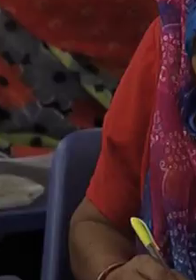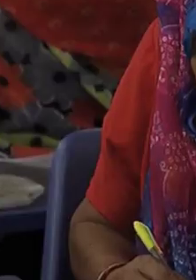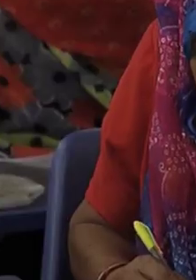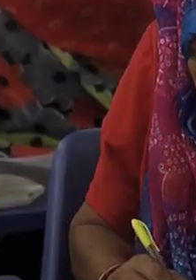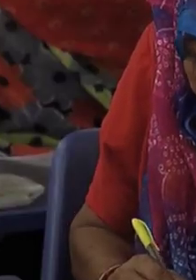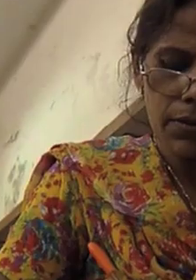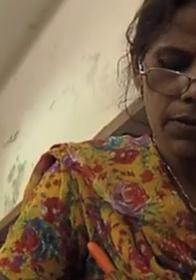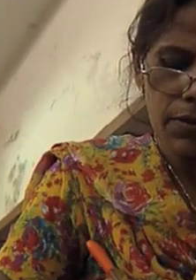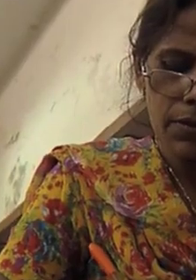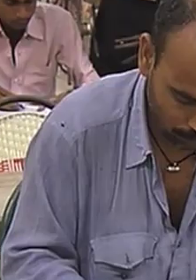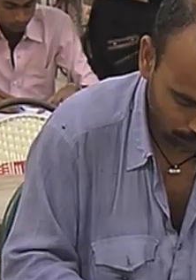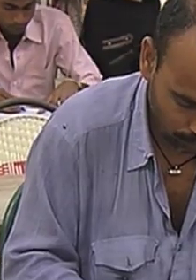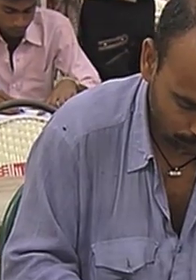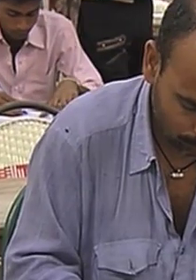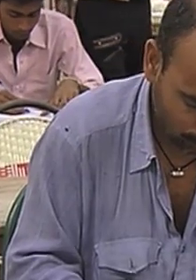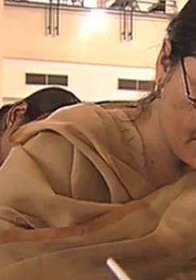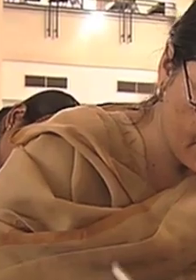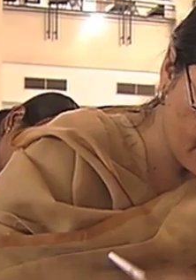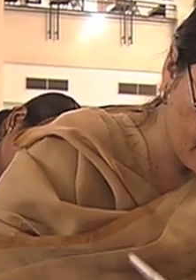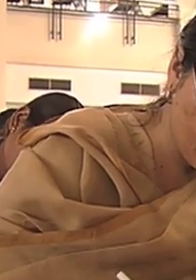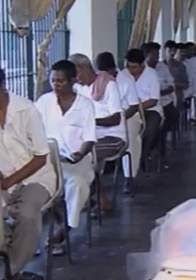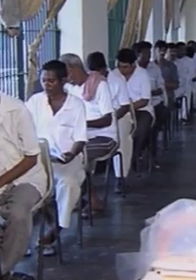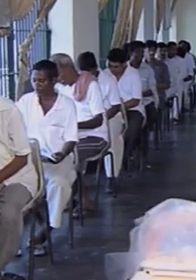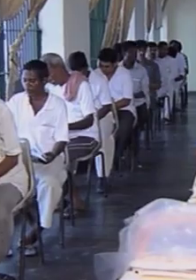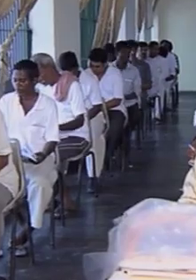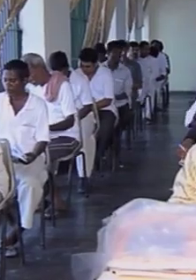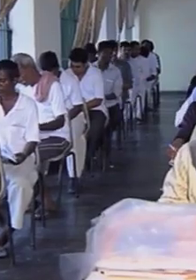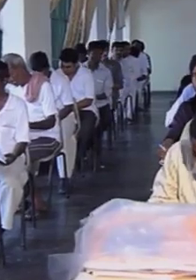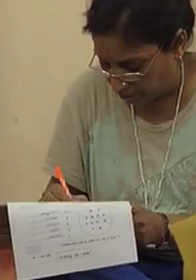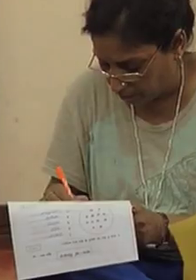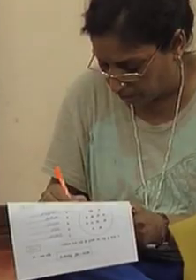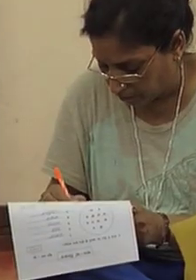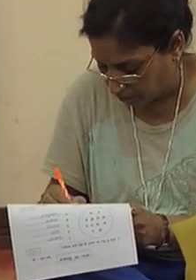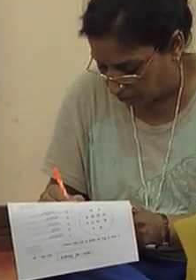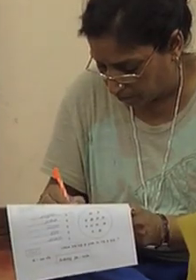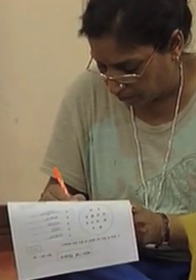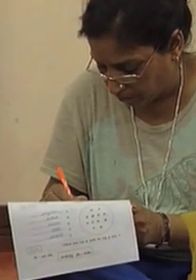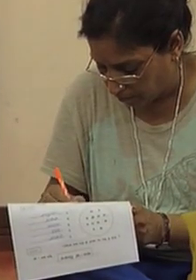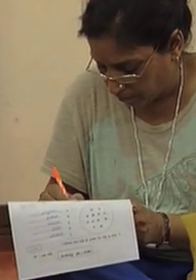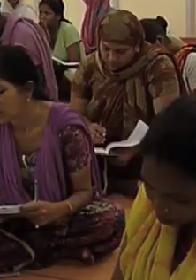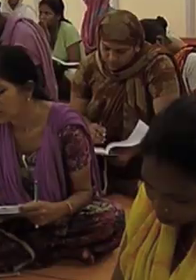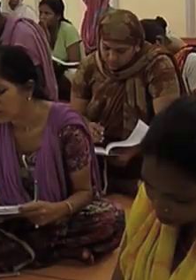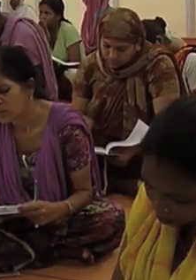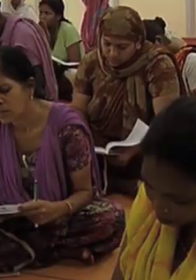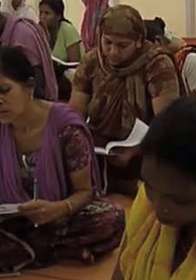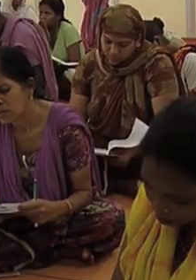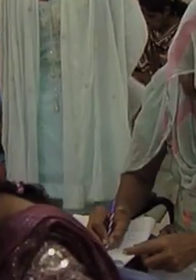खातिर। शिक्षा परीक्षा का अवसर एक बार ही क्यों मिलता